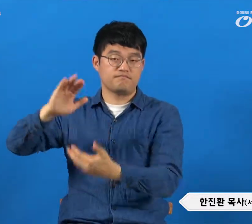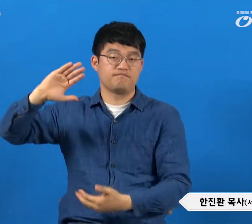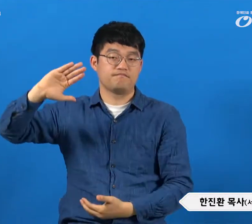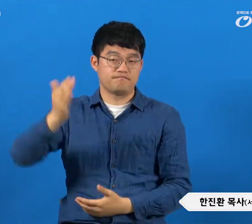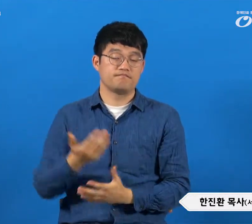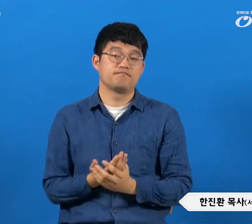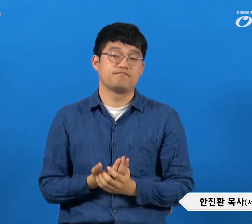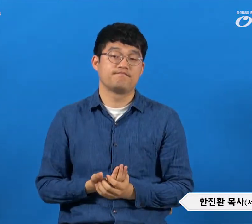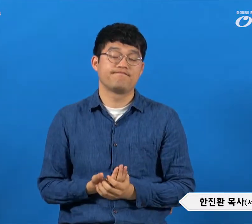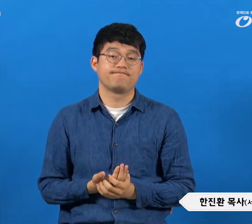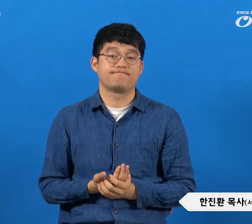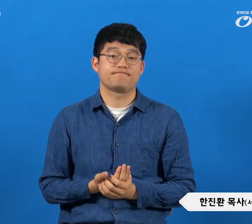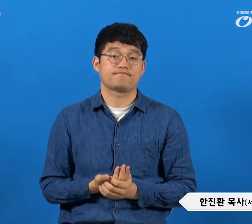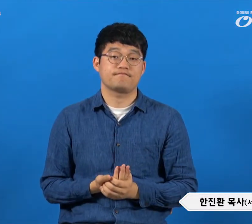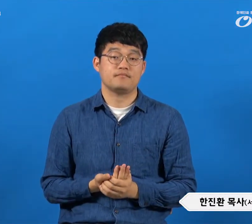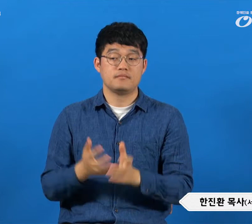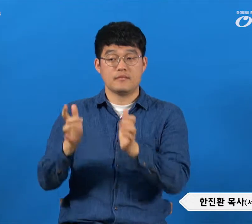이루셨습니다.